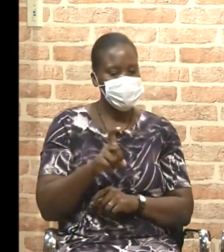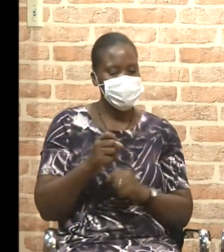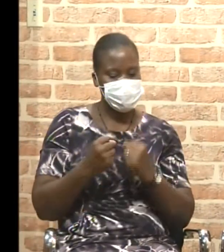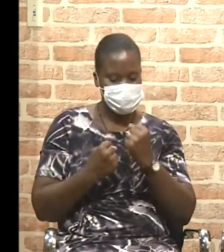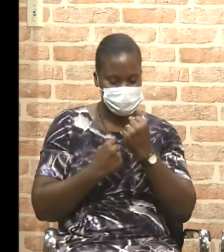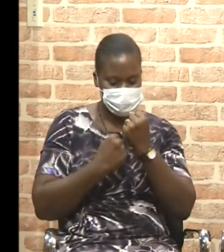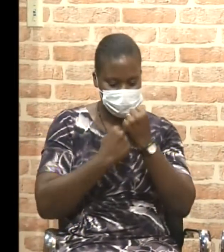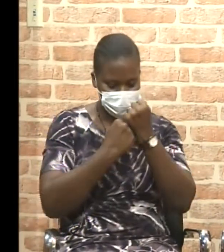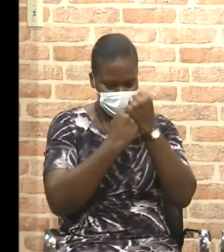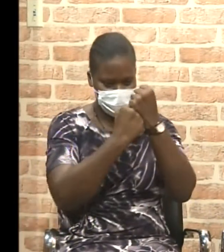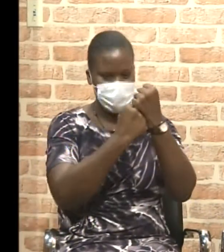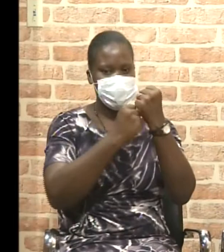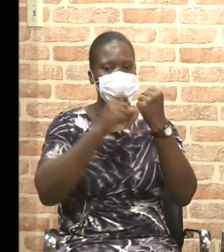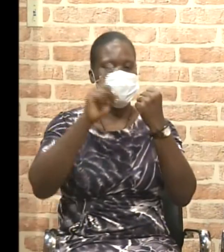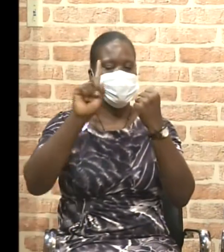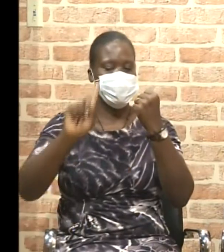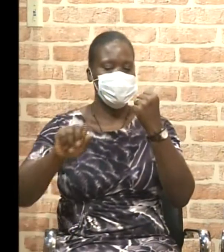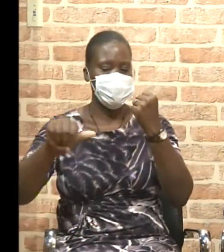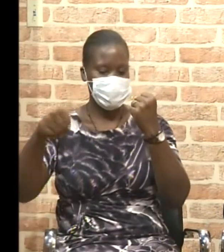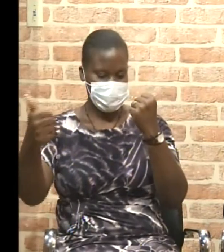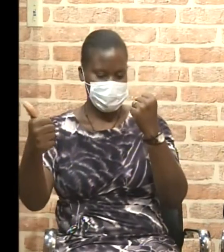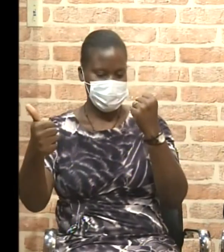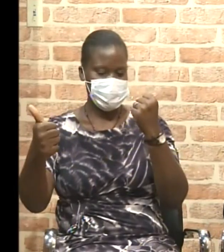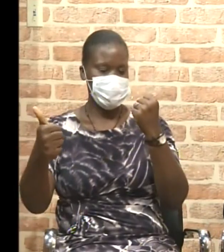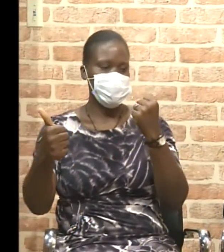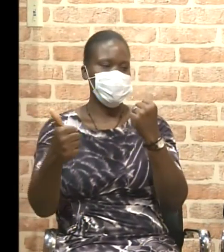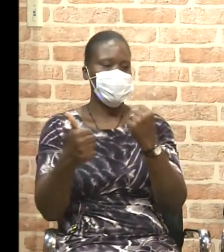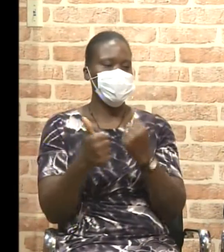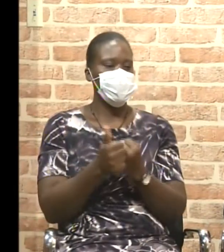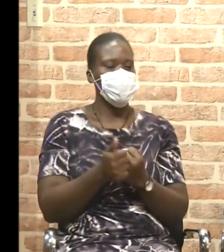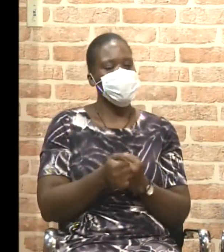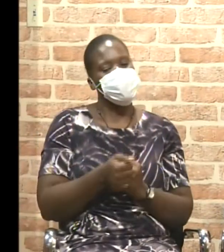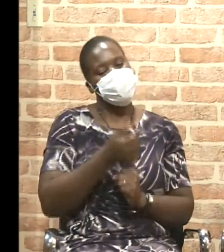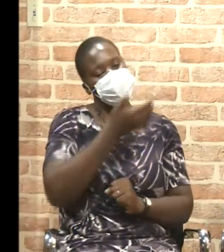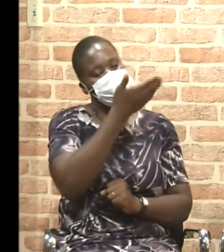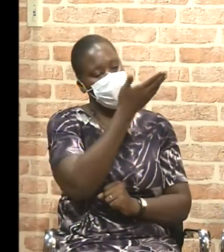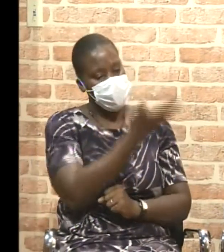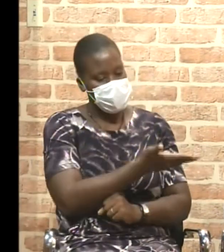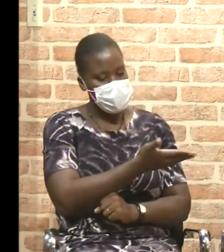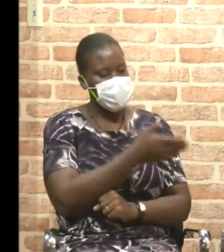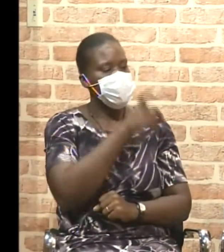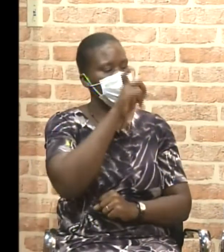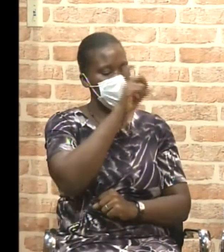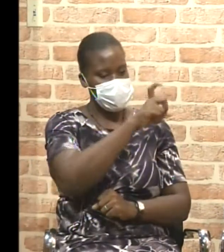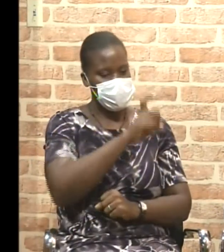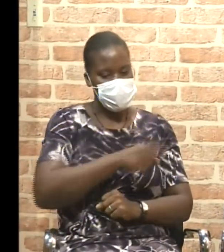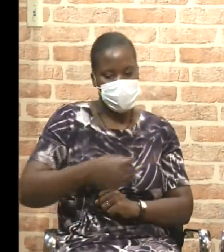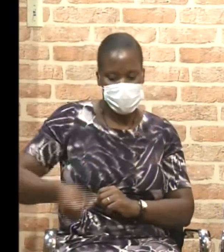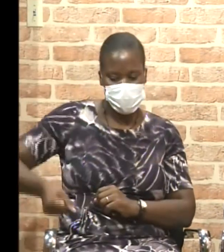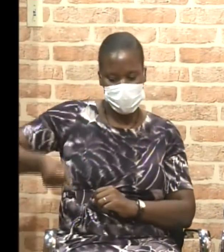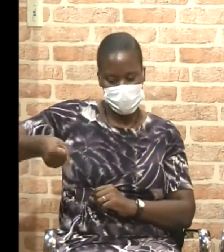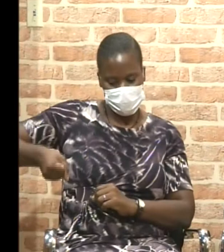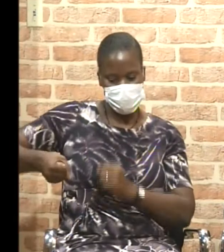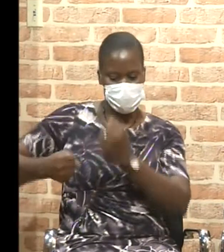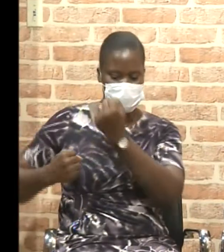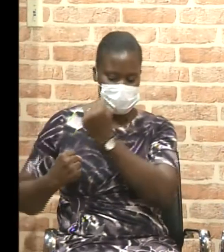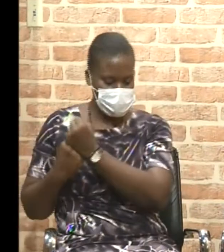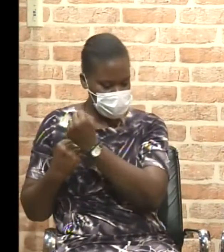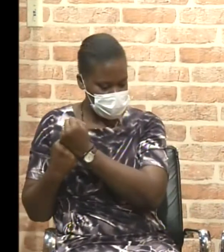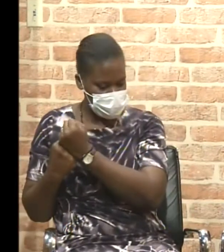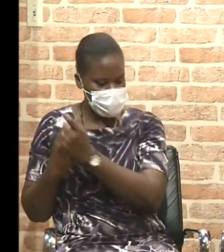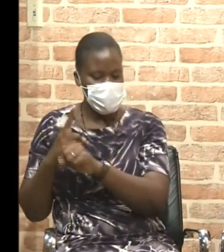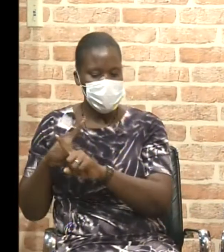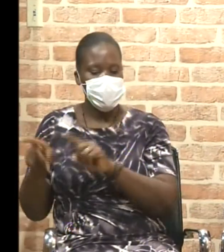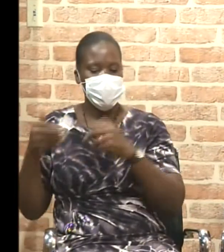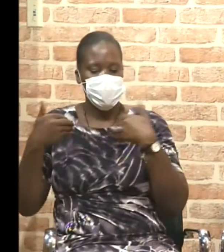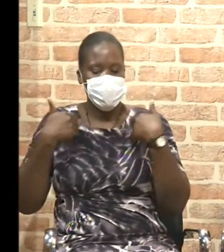de yon l'autre moun. Yon rele sa support humain. Par exemple, moi-même, son ka besoin kan pou mpon appui. Mais yon de moun ki handicapé ou pa